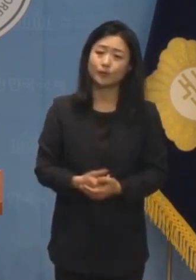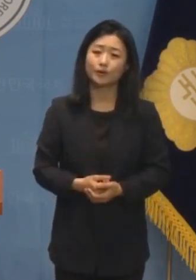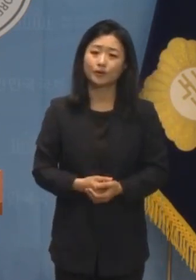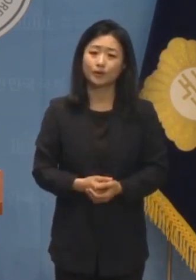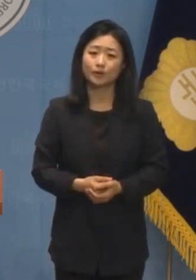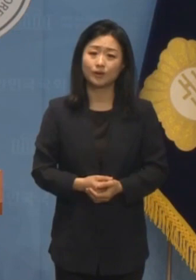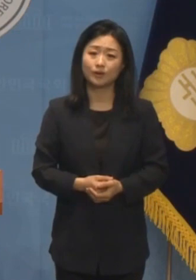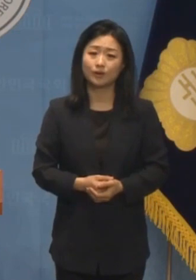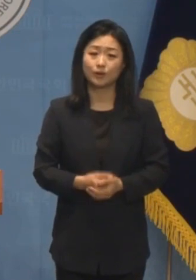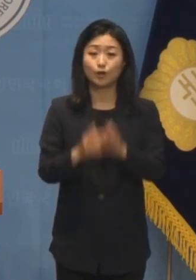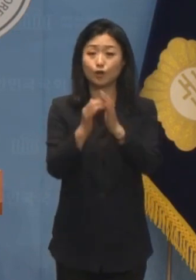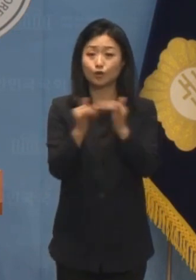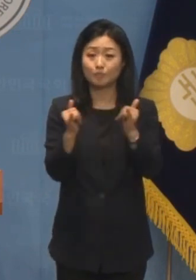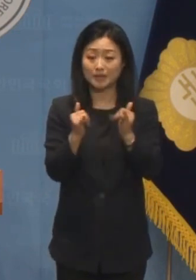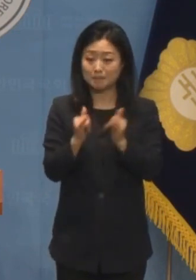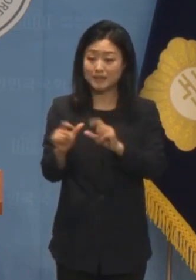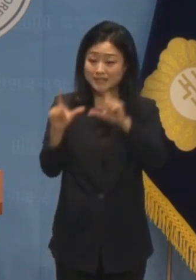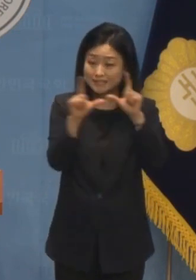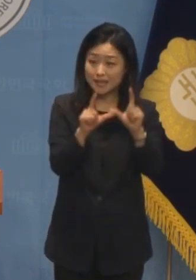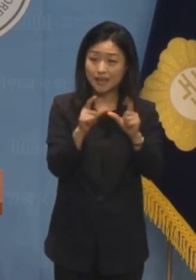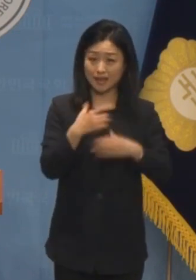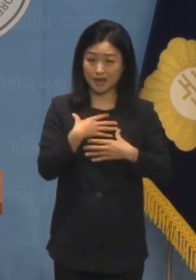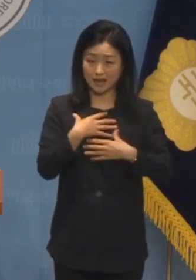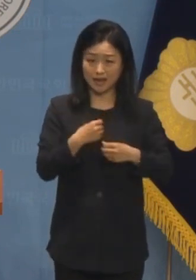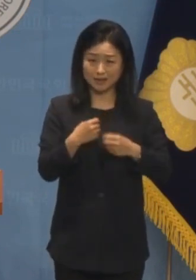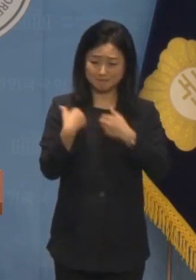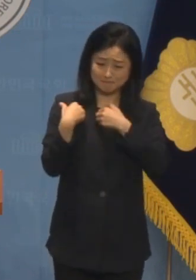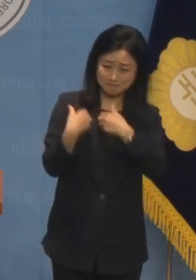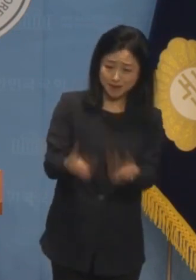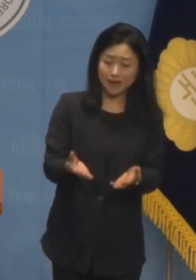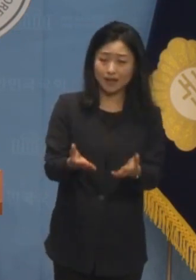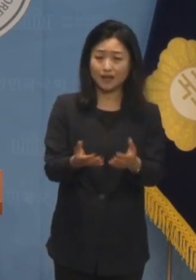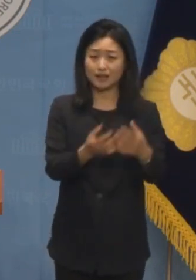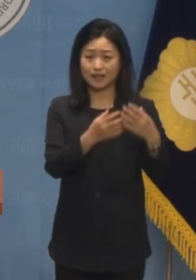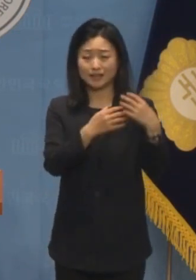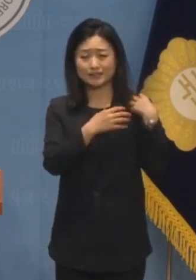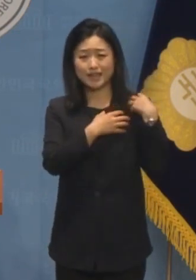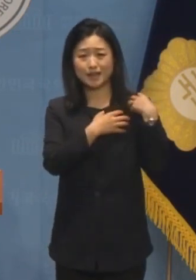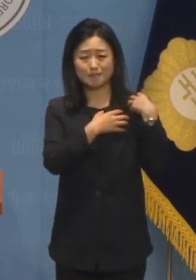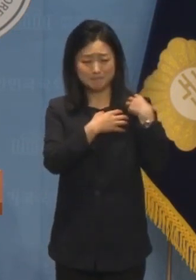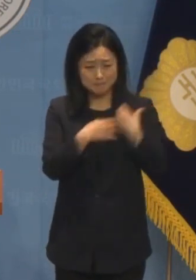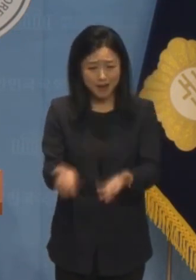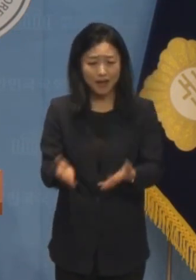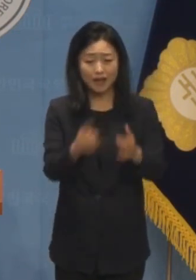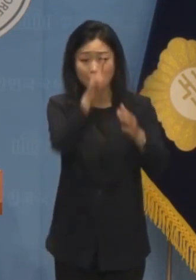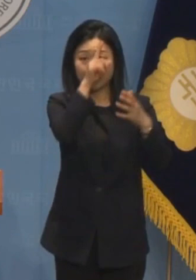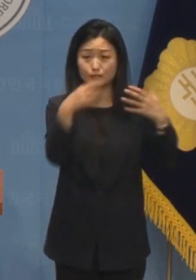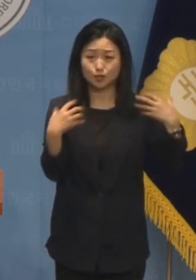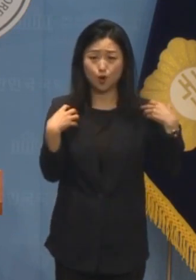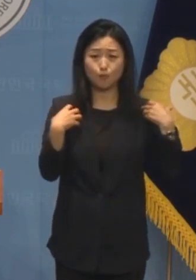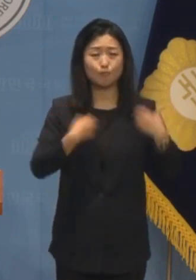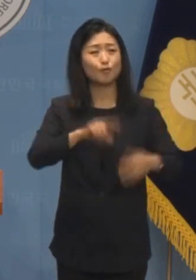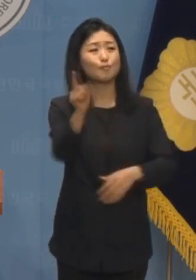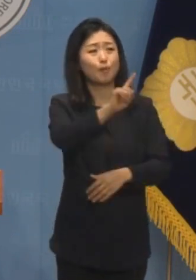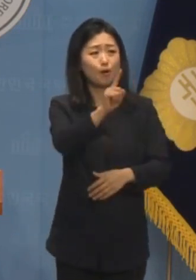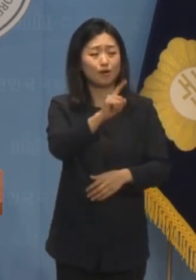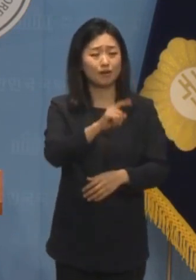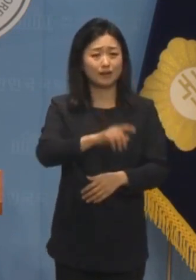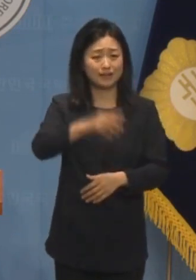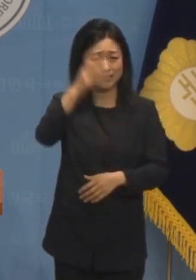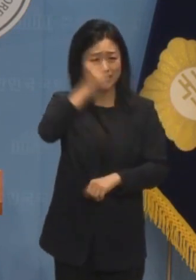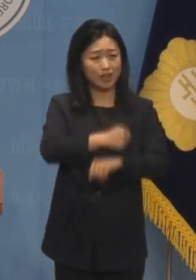않습니다 국민의 민생과 안전을 내팽개친 무책임한 정부가 설 자리는 없음을 명심하시기